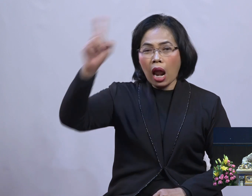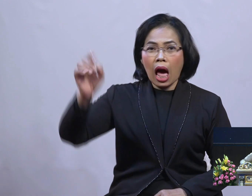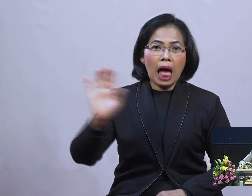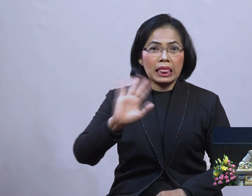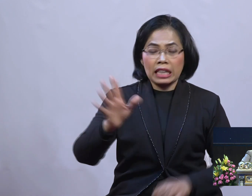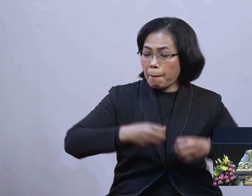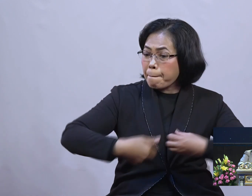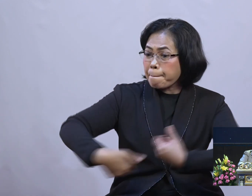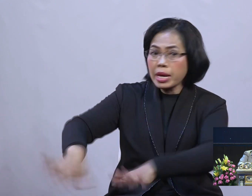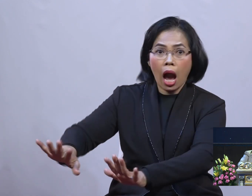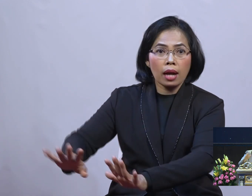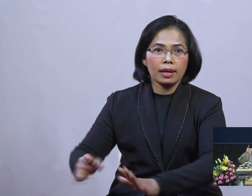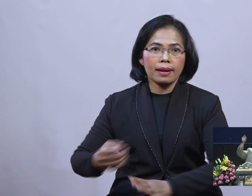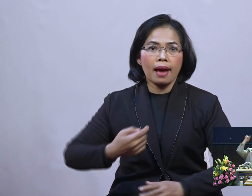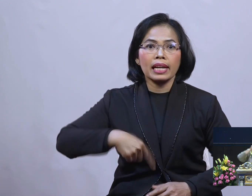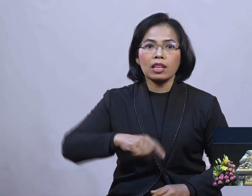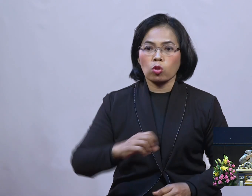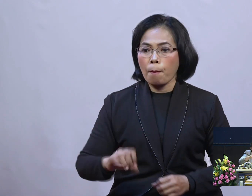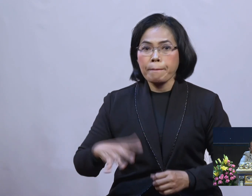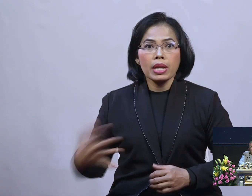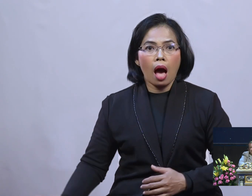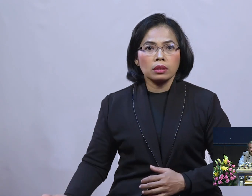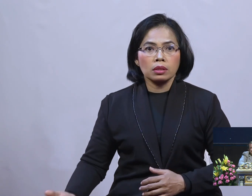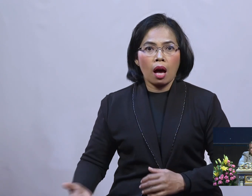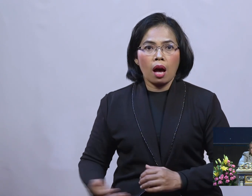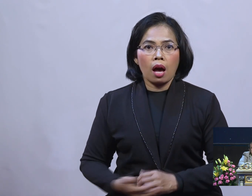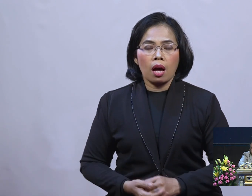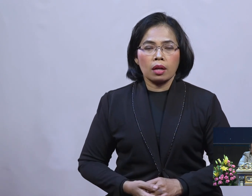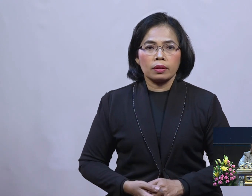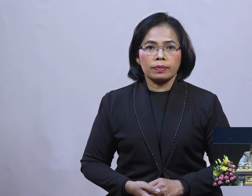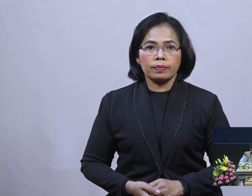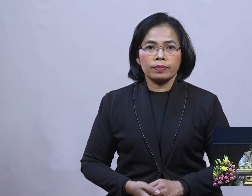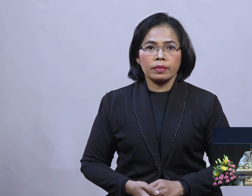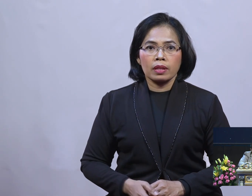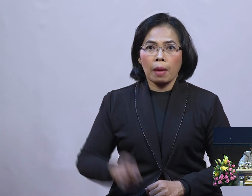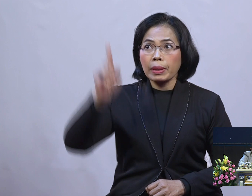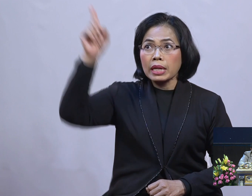binasa apa yang dia buat diet turun Sendiri